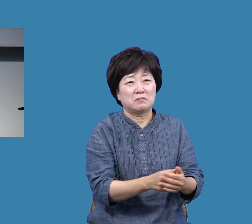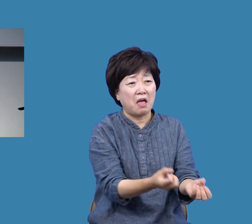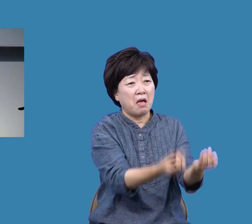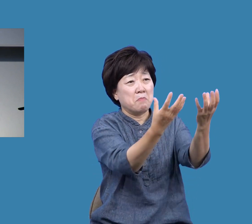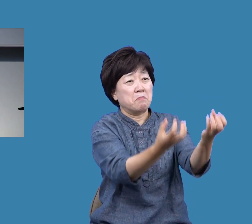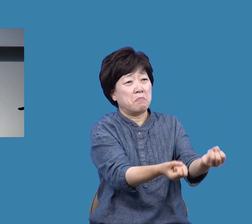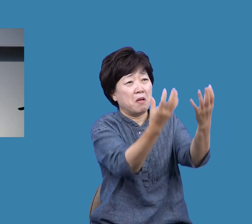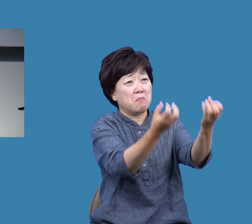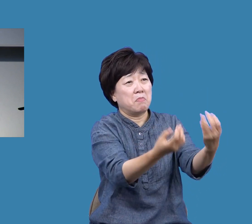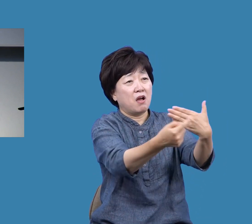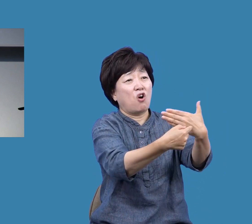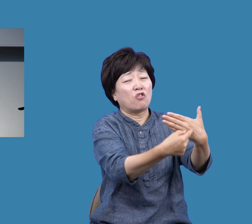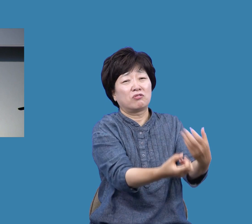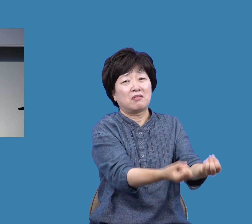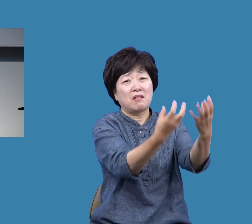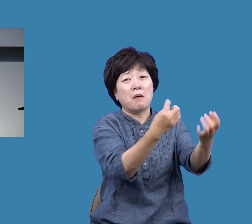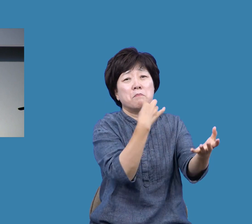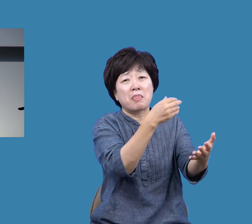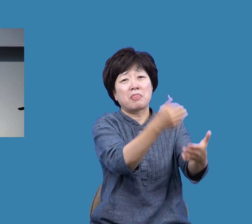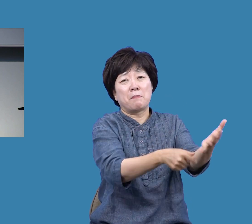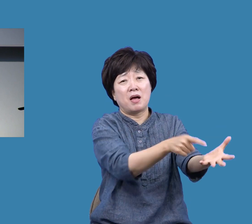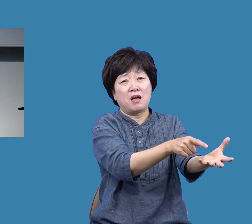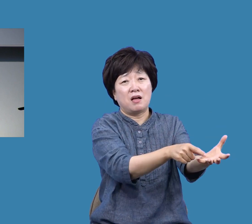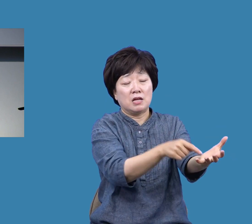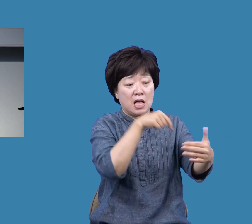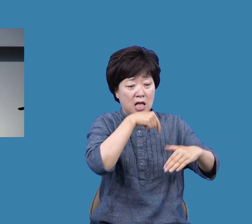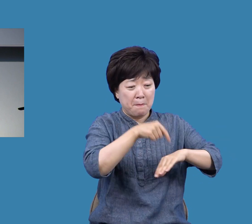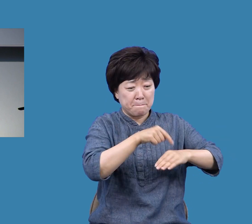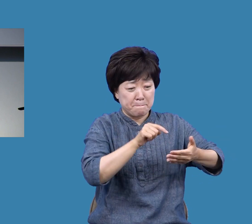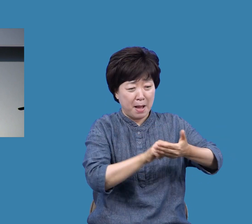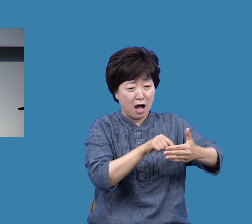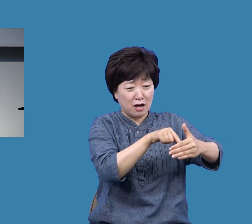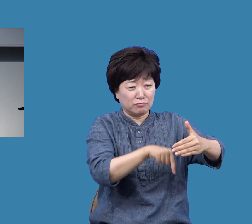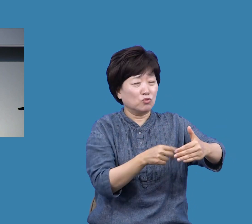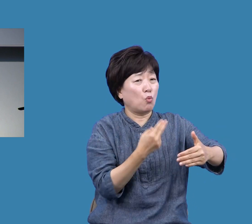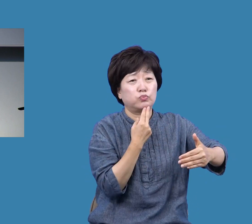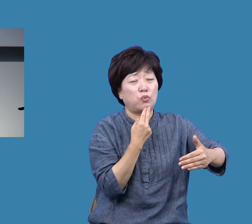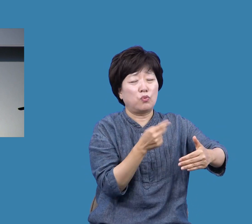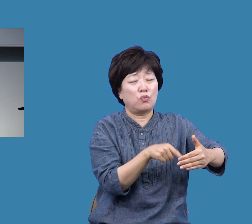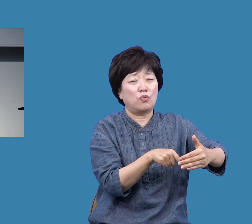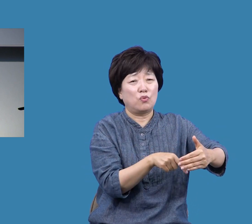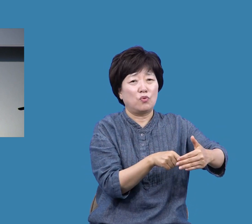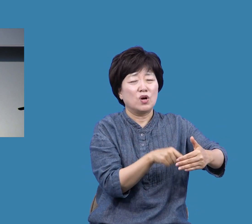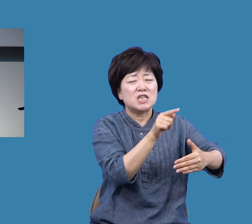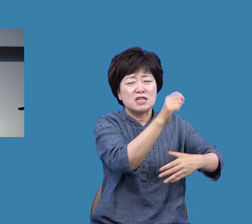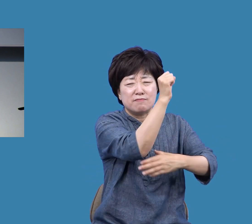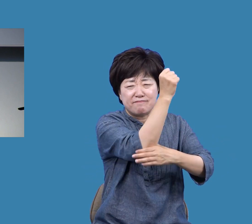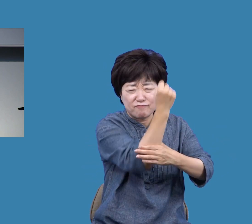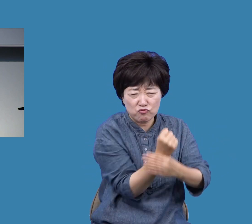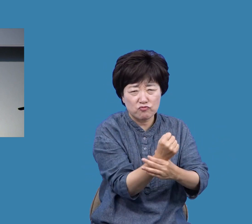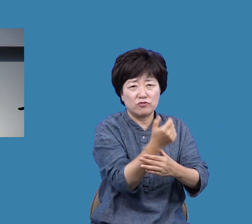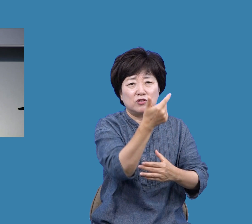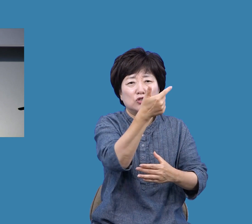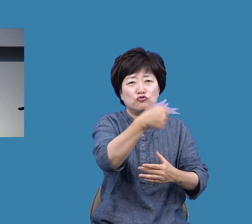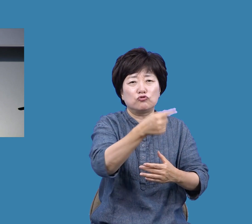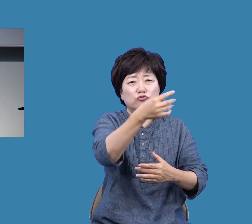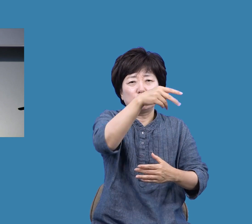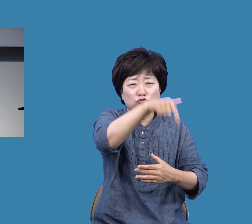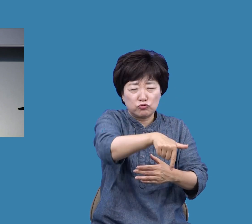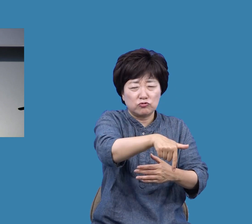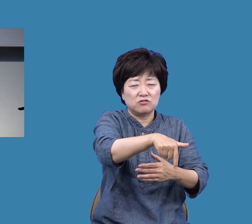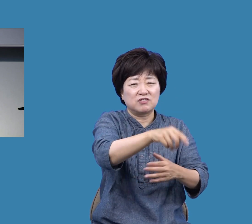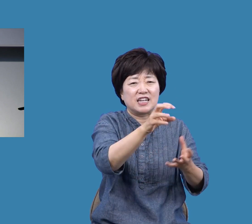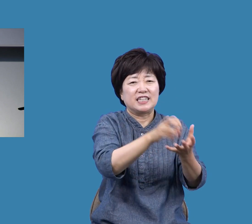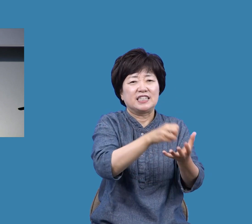이게 묵은 누룩이라는 거야. 교회 안에, 공동체 안에 묵은 누룩을 제거해야 된다는 거예요. 근데